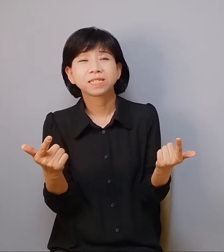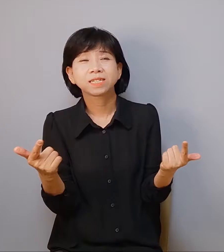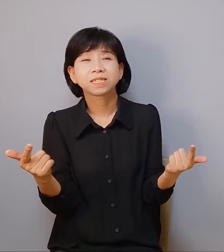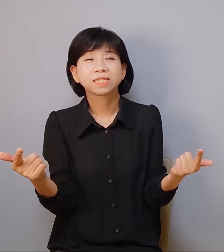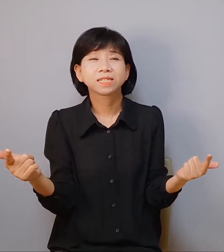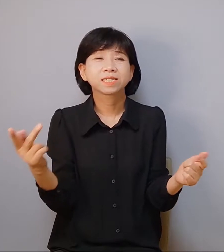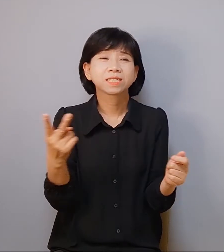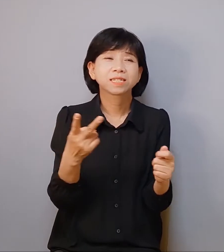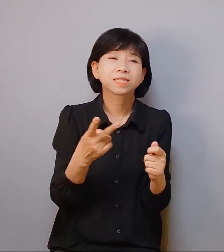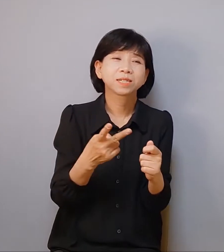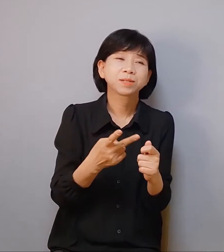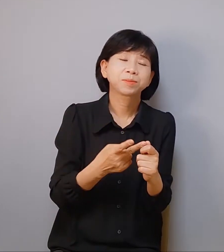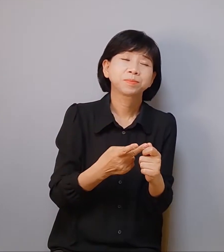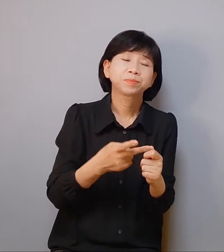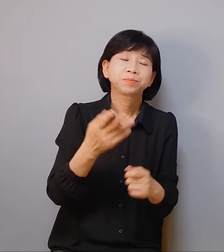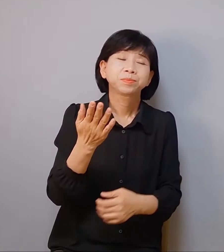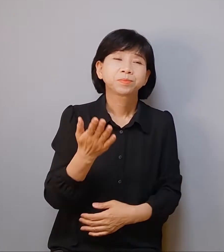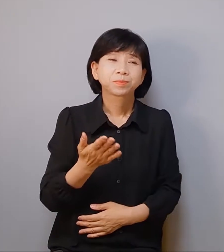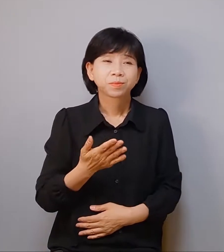아니하리.